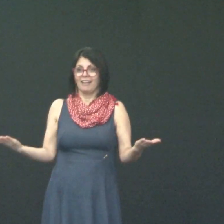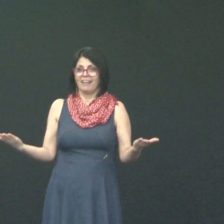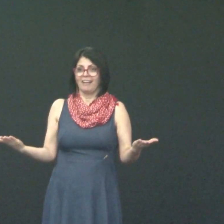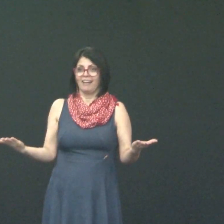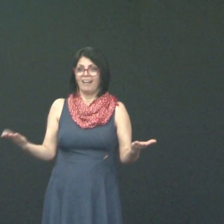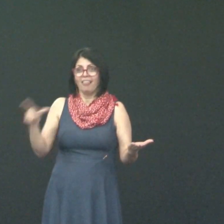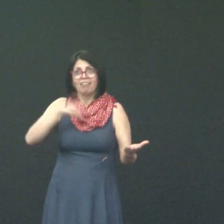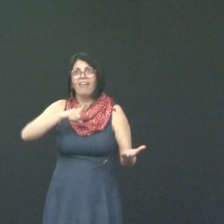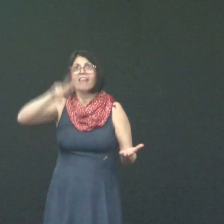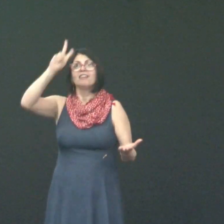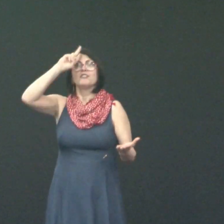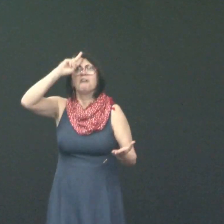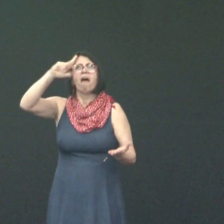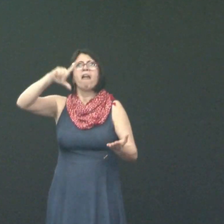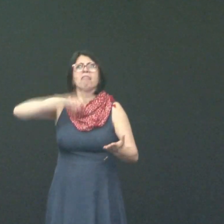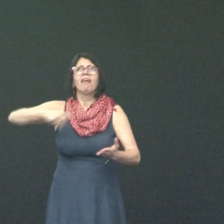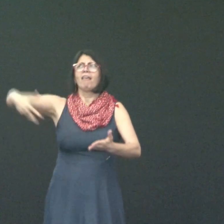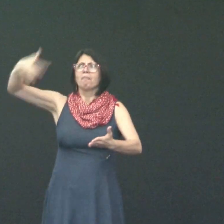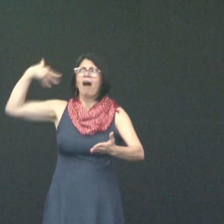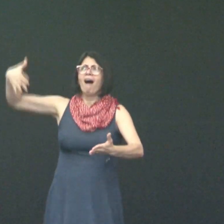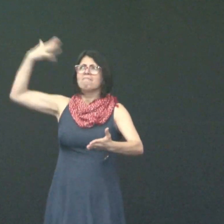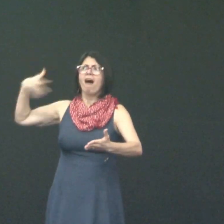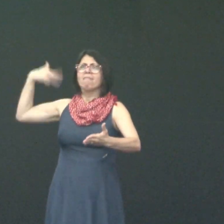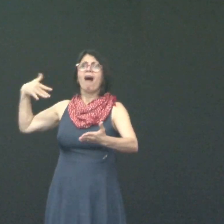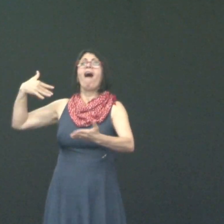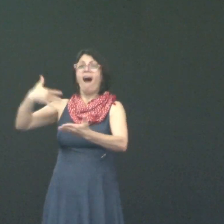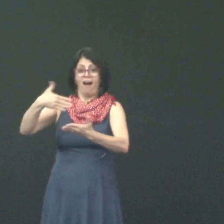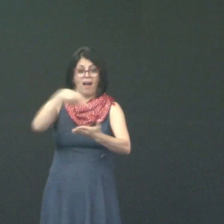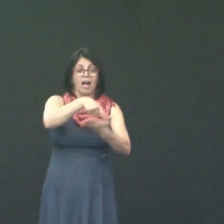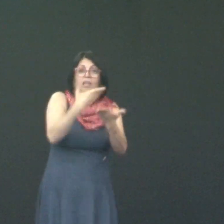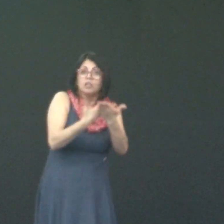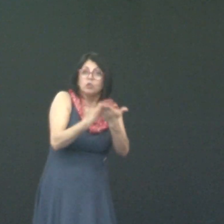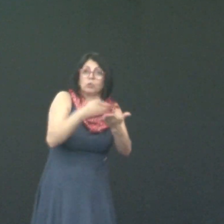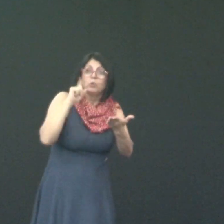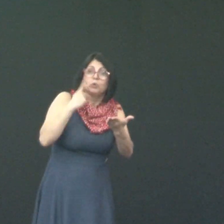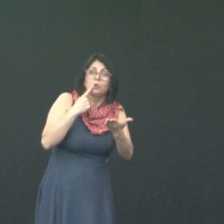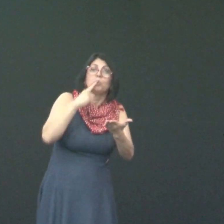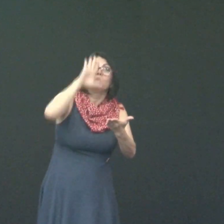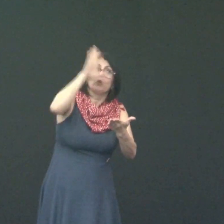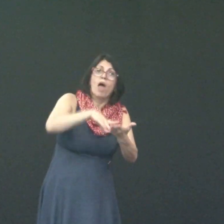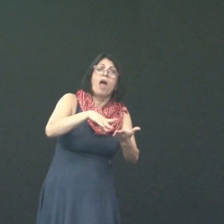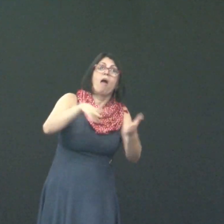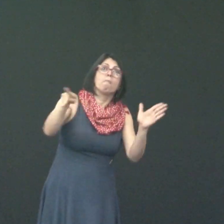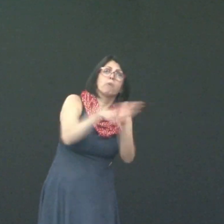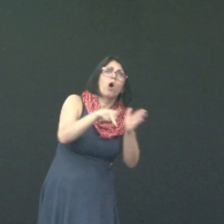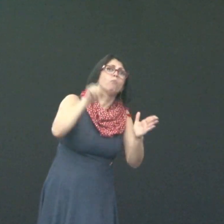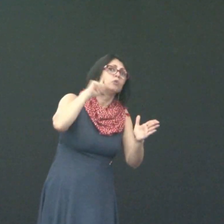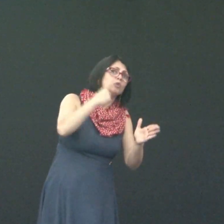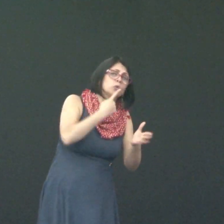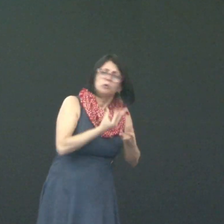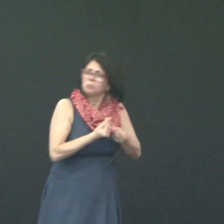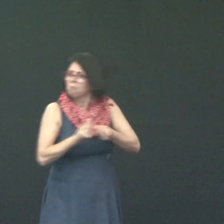Eu já vivencio a questão da comunidade surda. Eu sei os contextos históricos, a história de